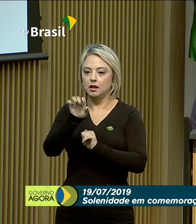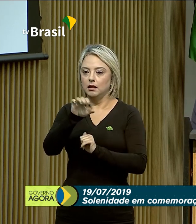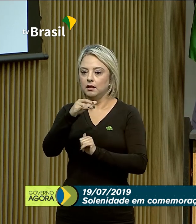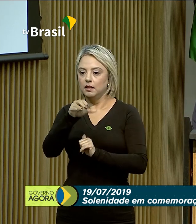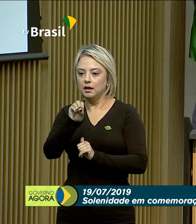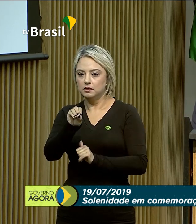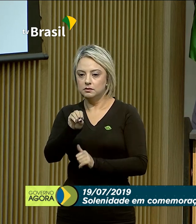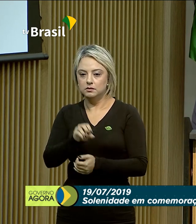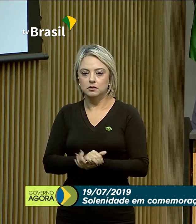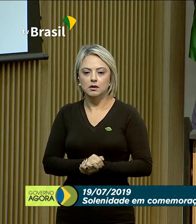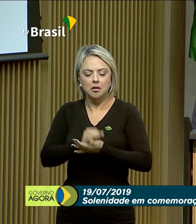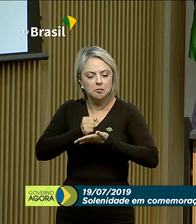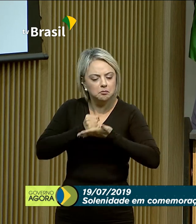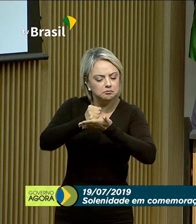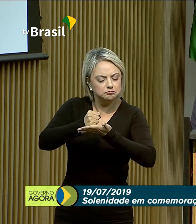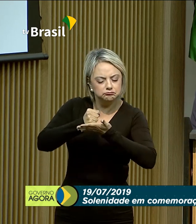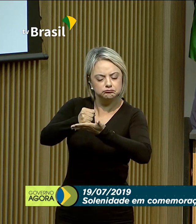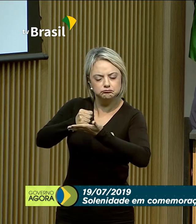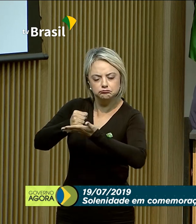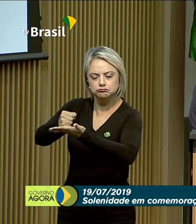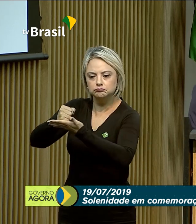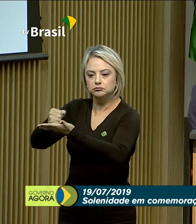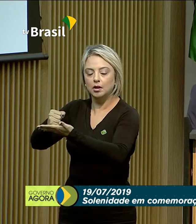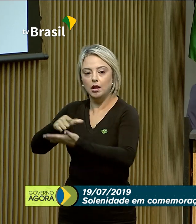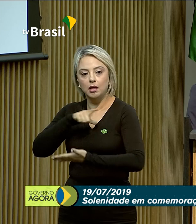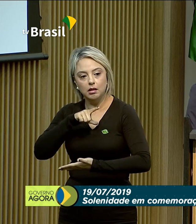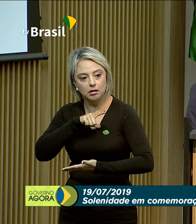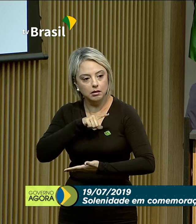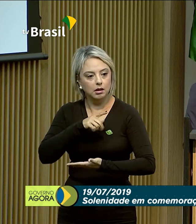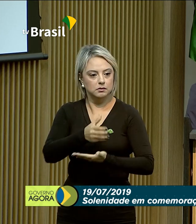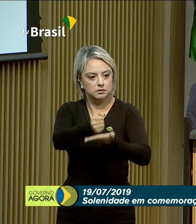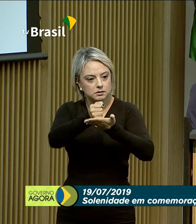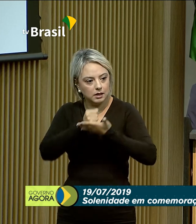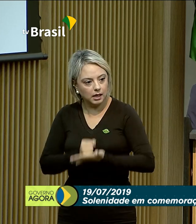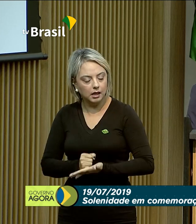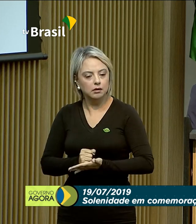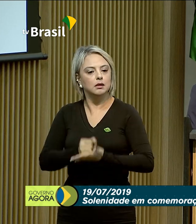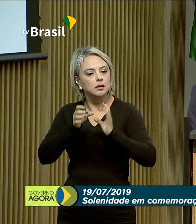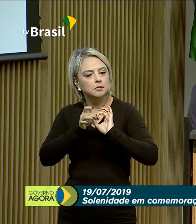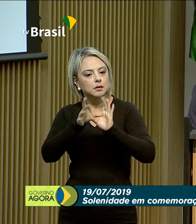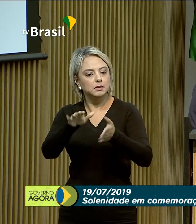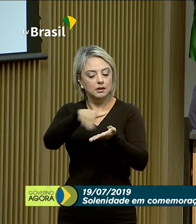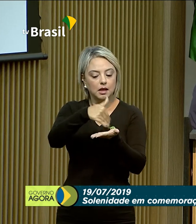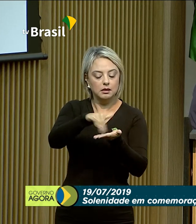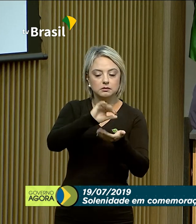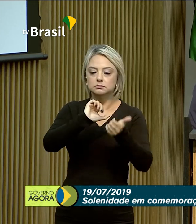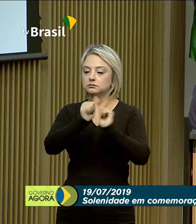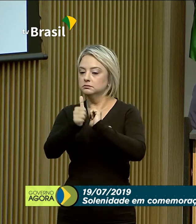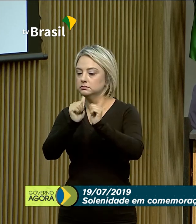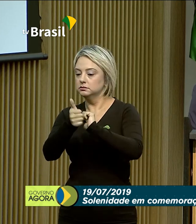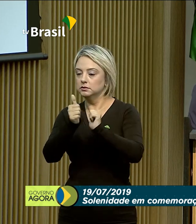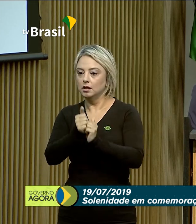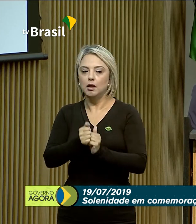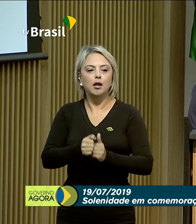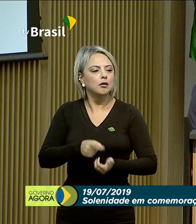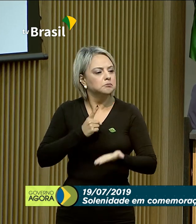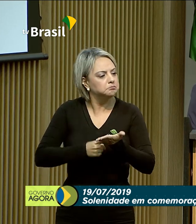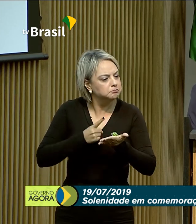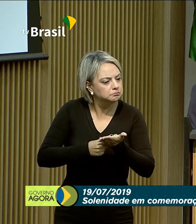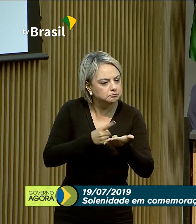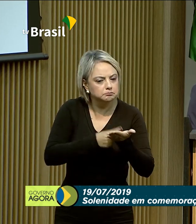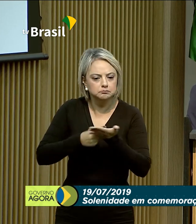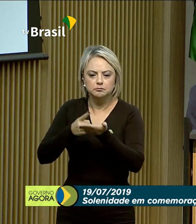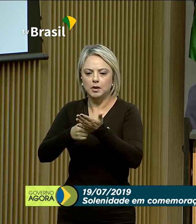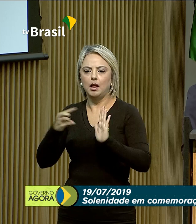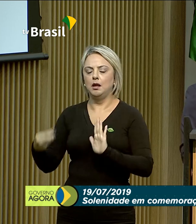Brasil, pelo apoio incondicional que nos tem distinguido e que tem permitido à Secretaria de Futebol o cumprimento da missão para